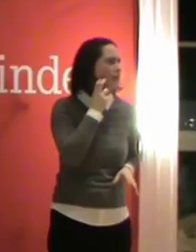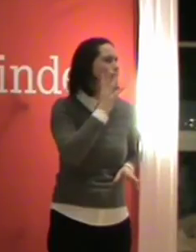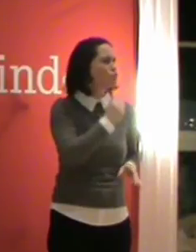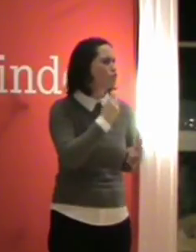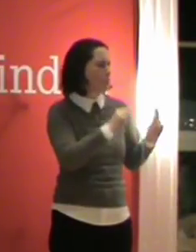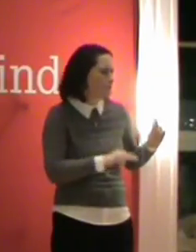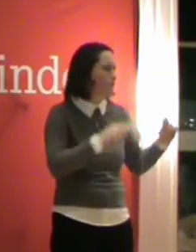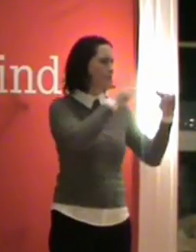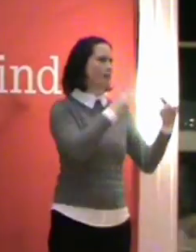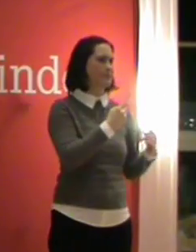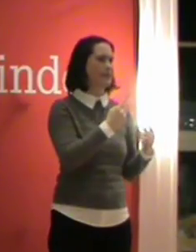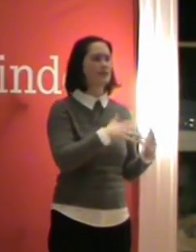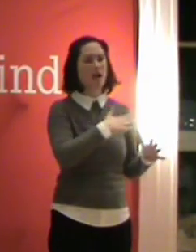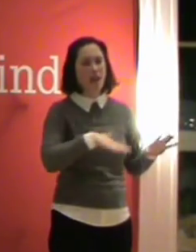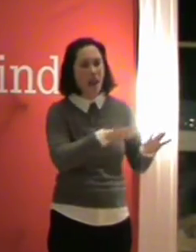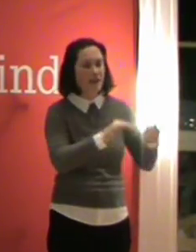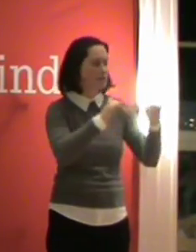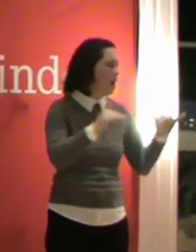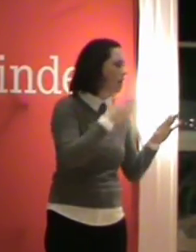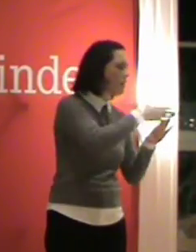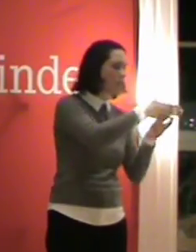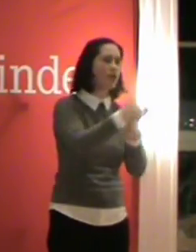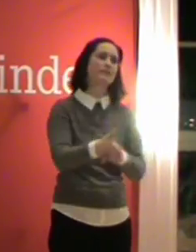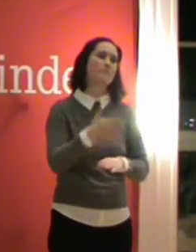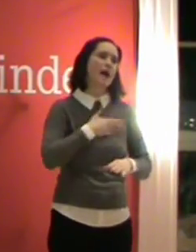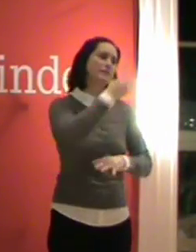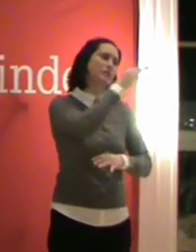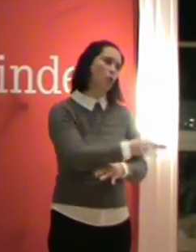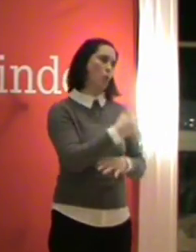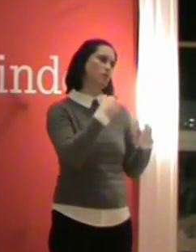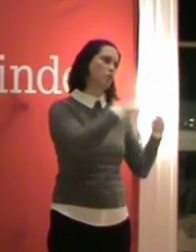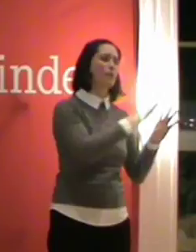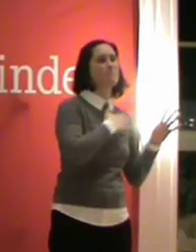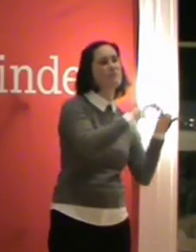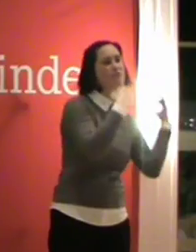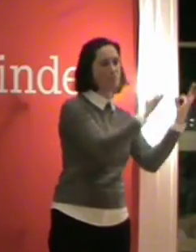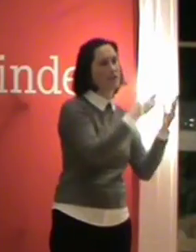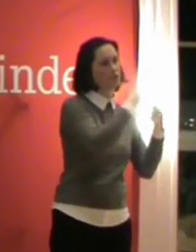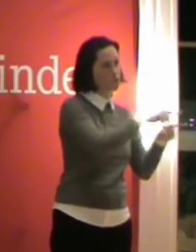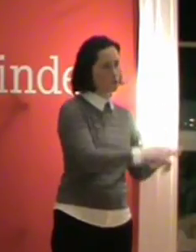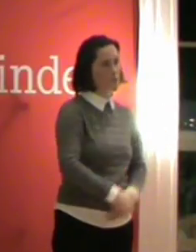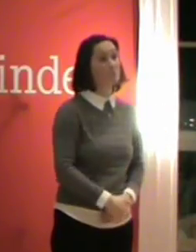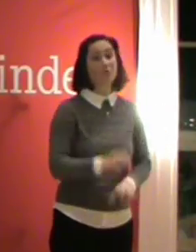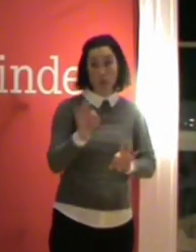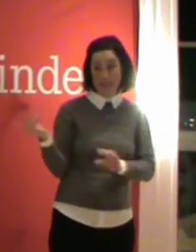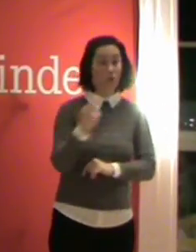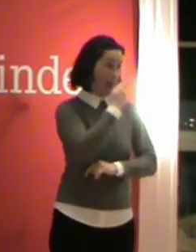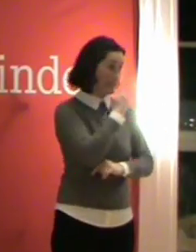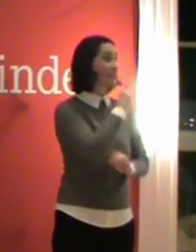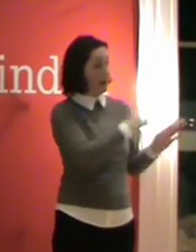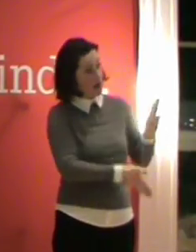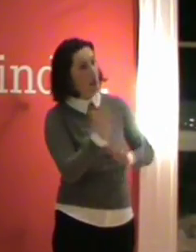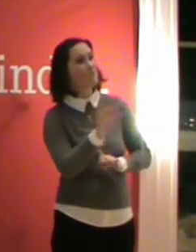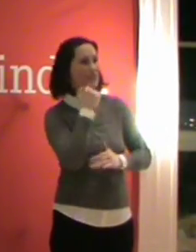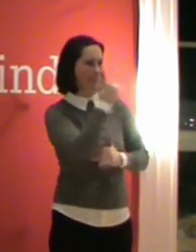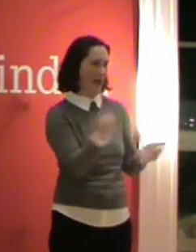sehen, nachdem ich jetzt mehrere Landtage besucht habe. Hoffe ich dann auch mal wieder bei der Familie. Also stärke dich noch, bevor du losgehst. Danke, dass